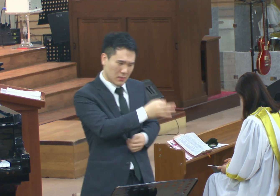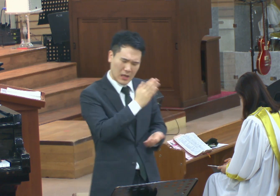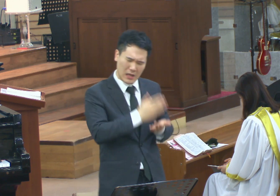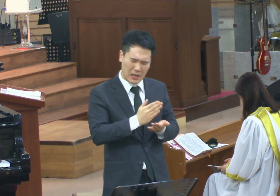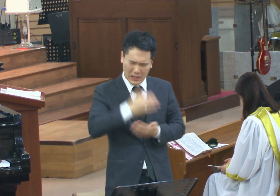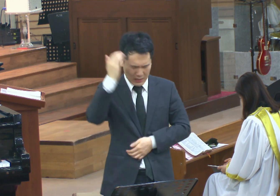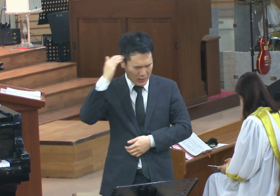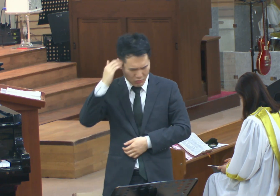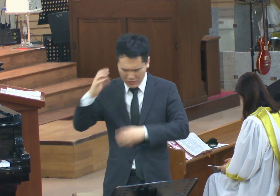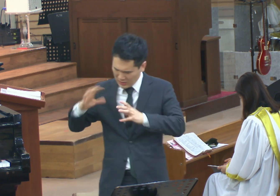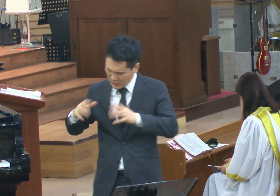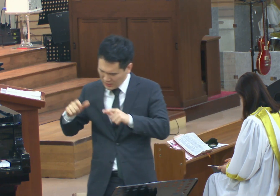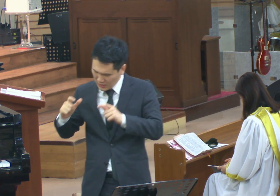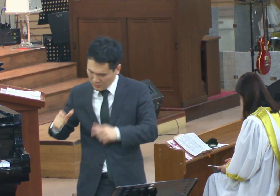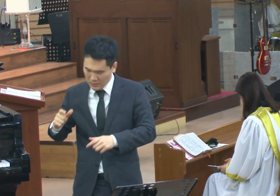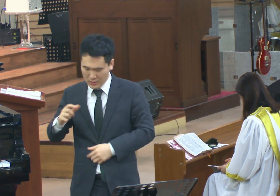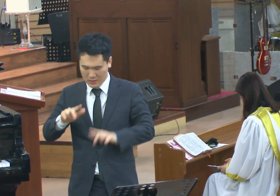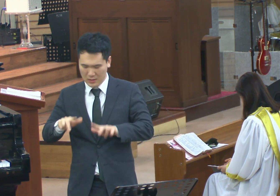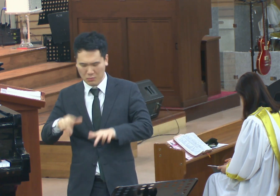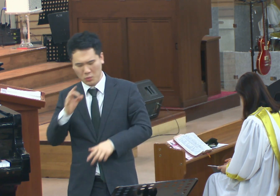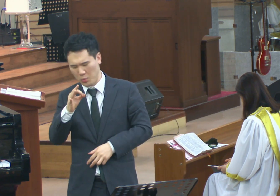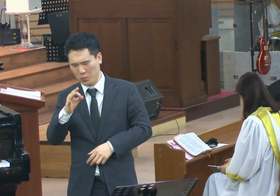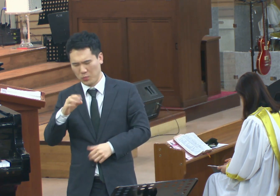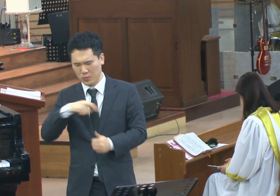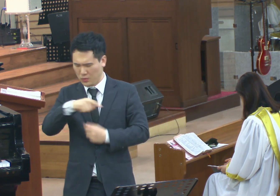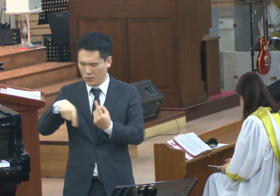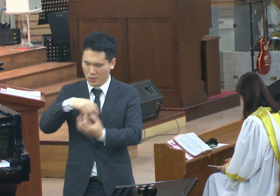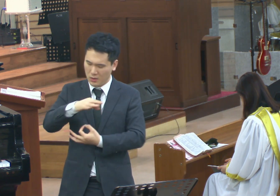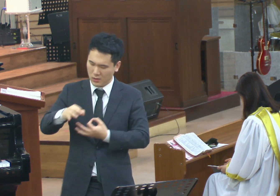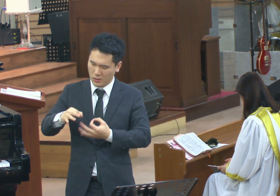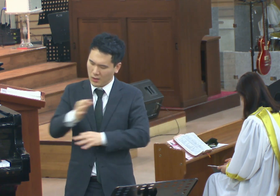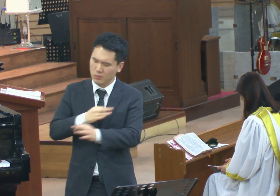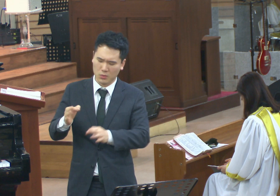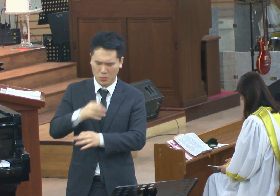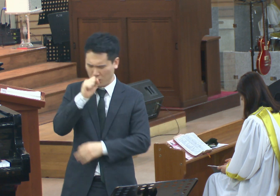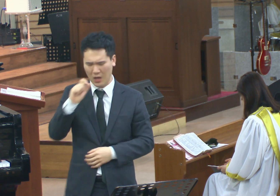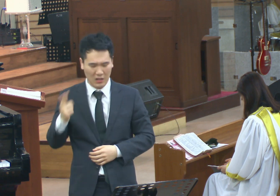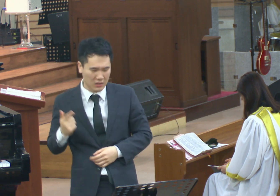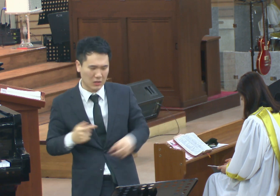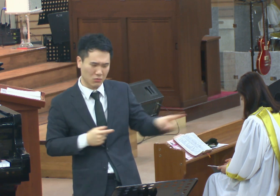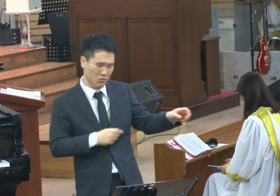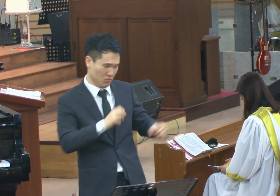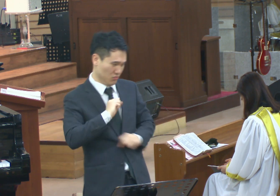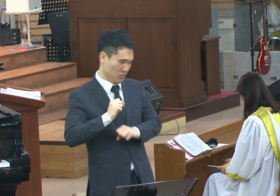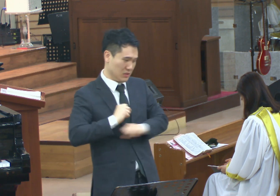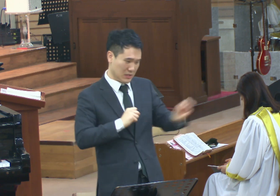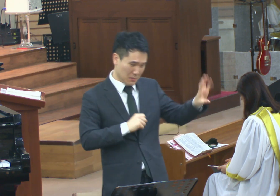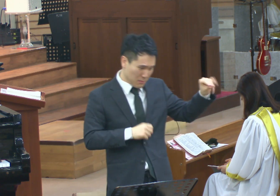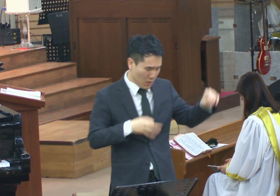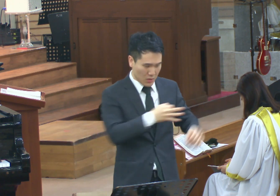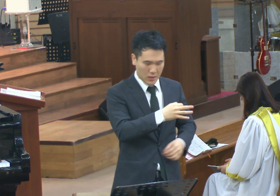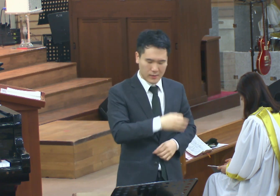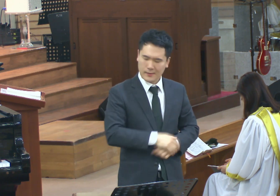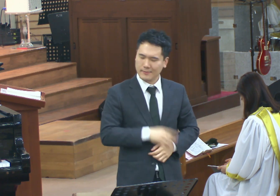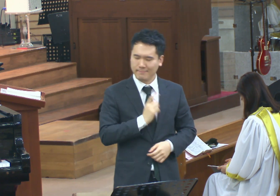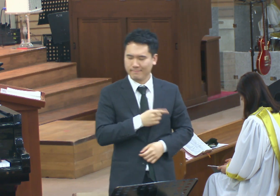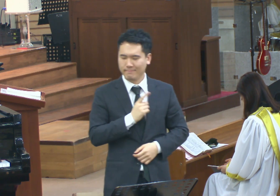하나님의 원리를 어긋나는 거예요. 그러니까 베풀다 그럴 때는 또 베풀고